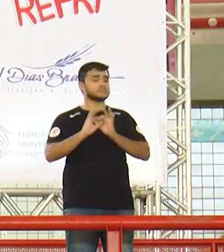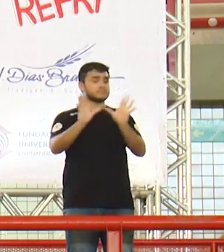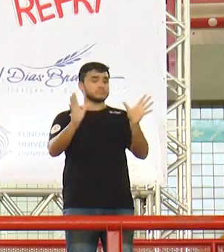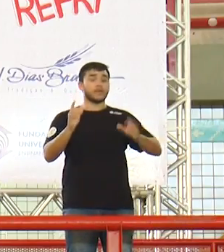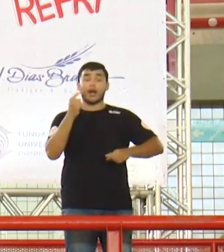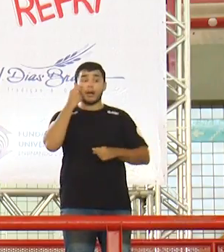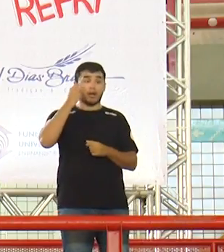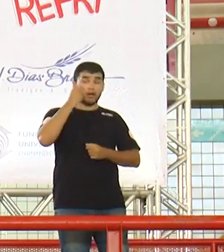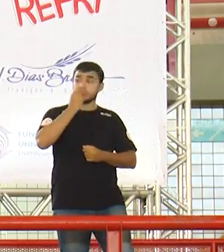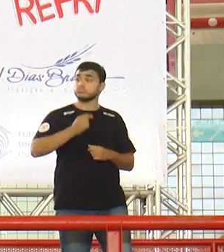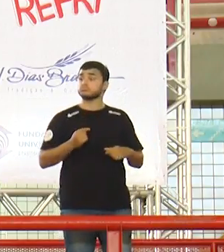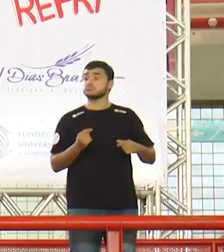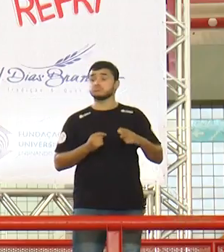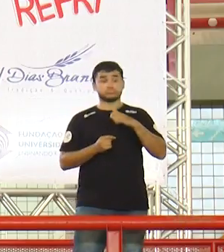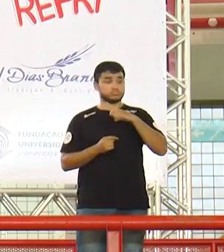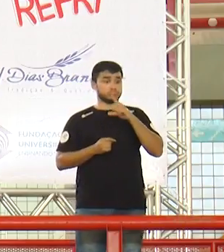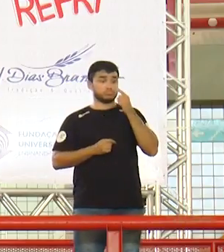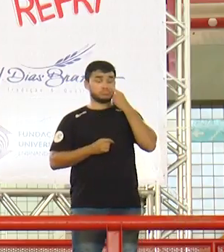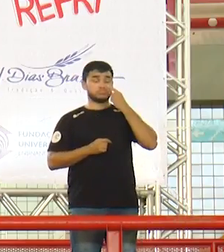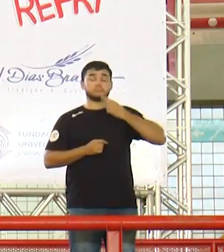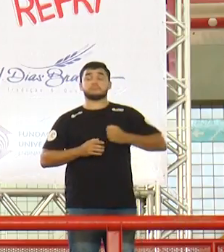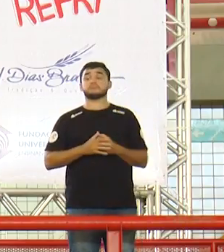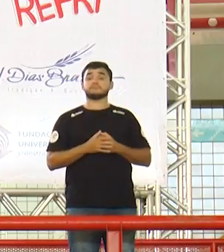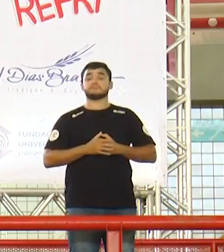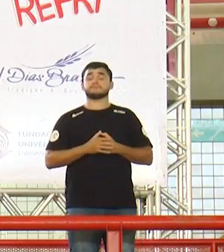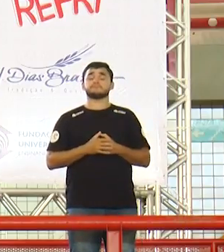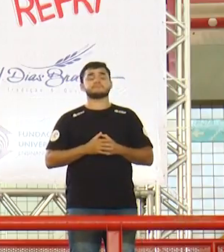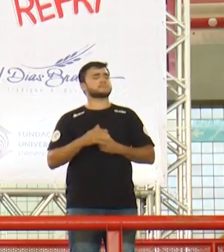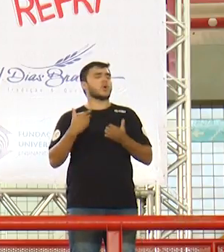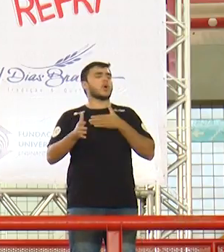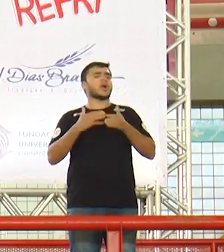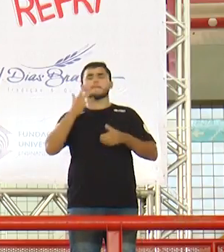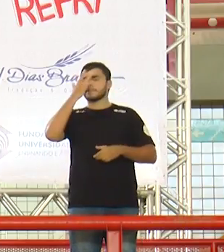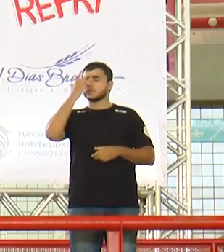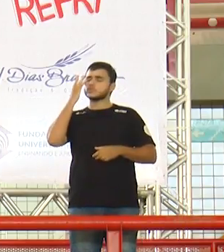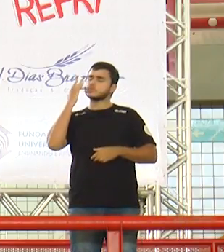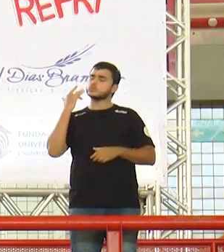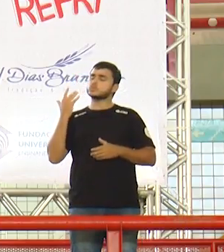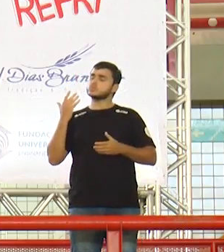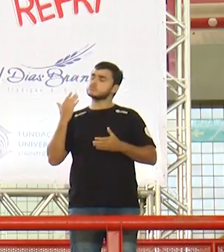Aí chega e fala assim. Fala assim.